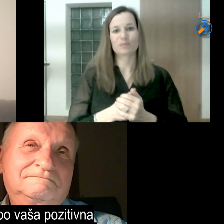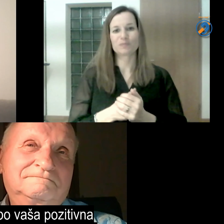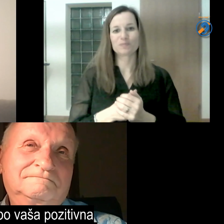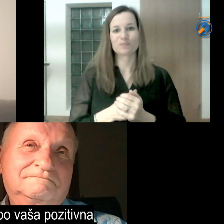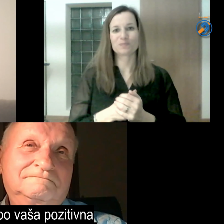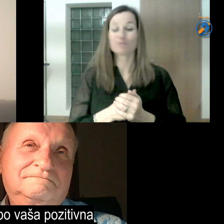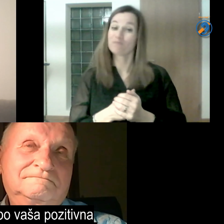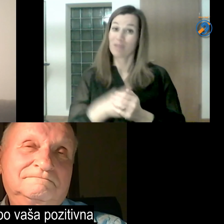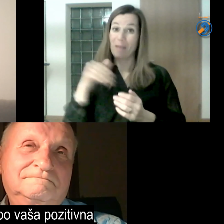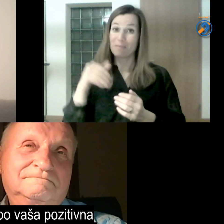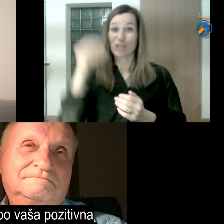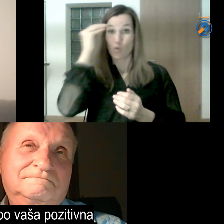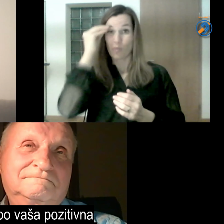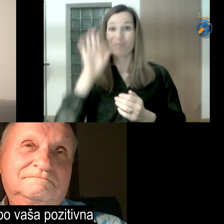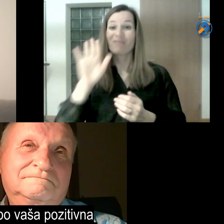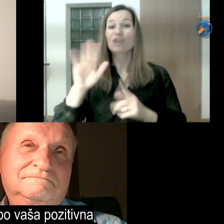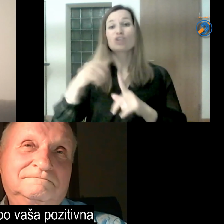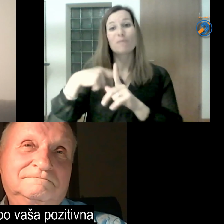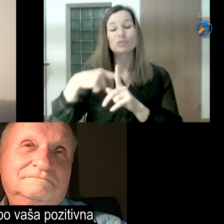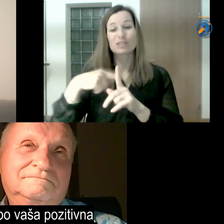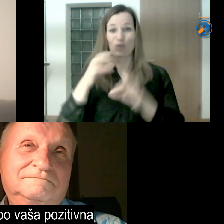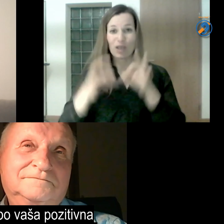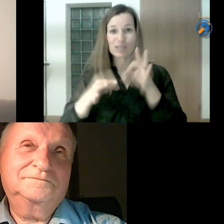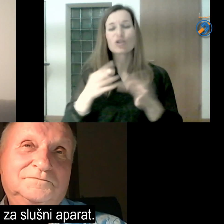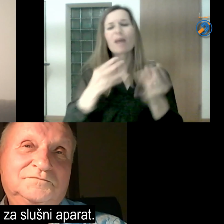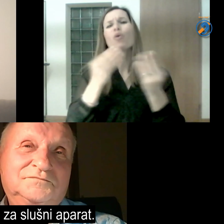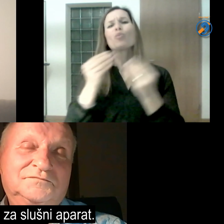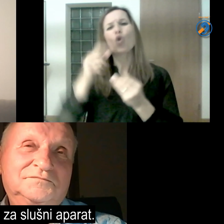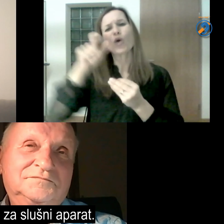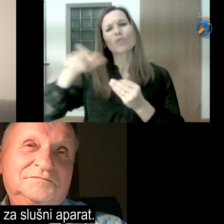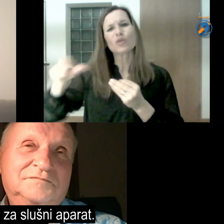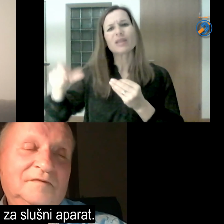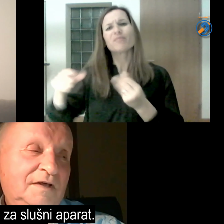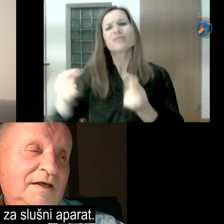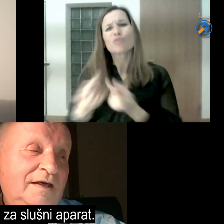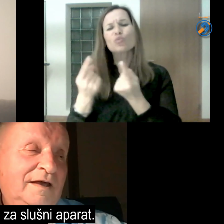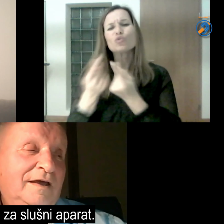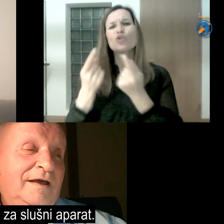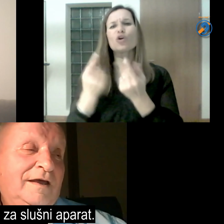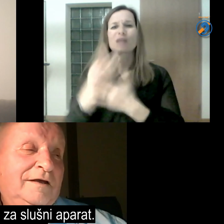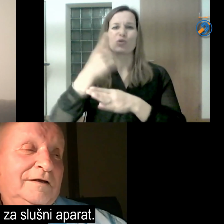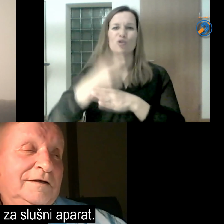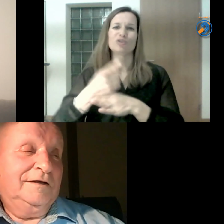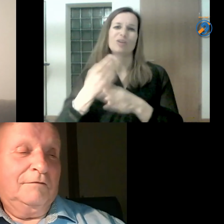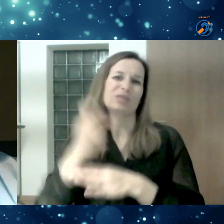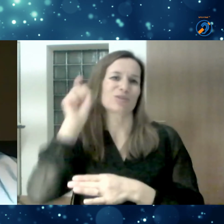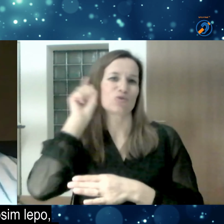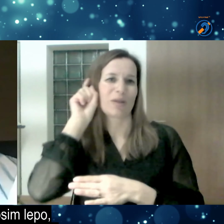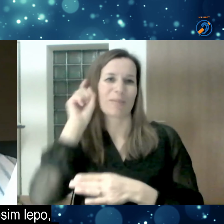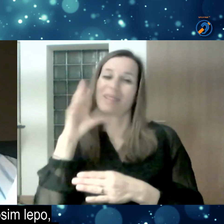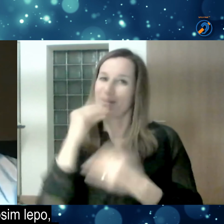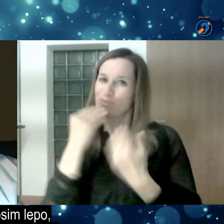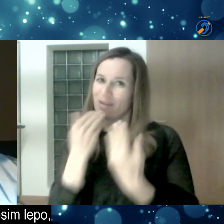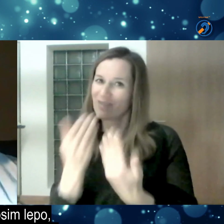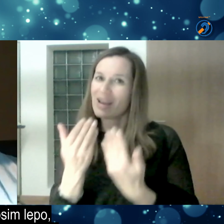Martin, upam, da bo vaša pozitivna izkušnja mnogim v spodbudo pri odločitvi za slušni aparat. Hvala lepa.